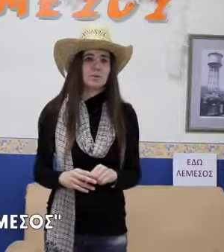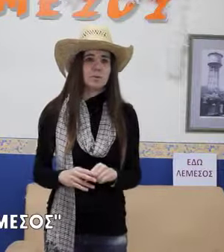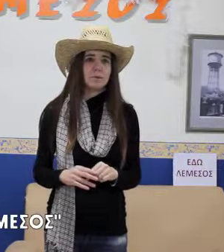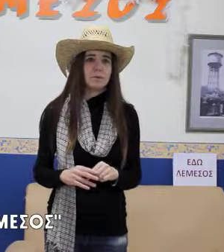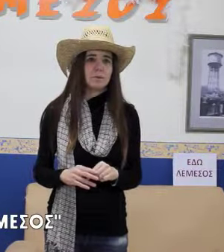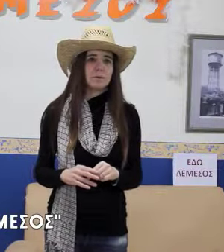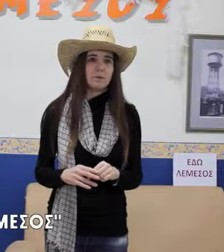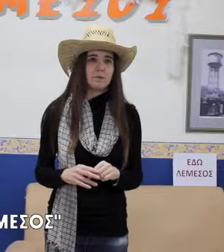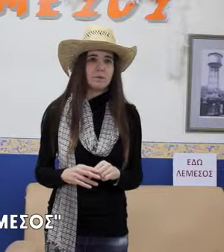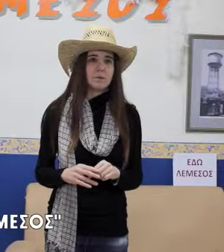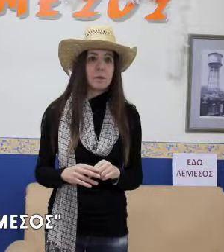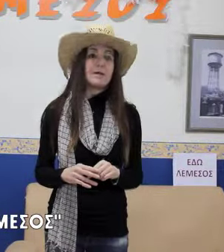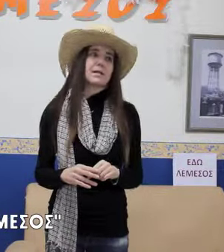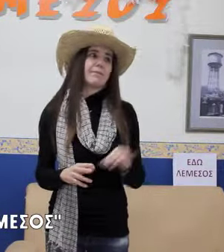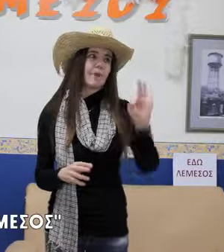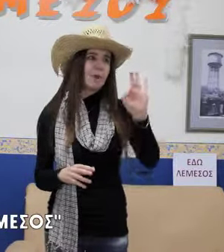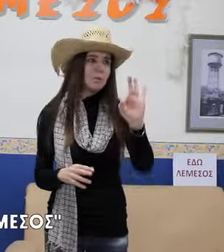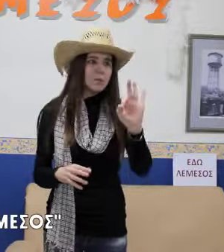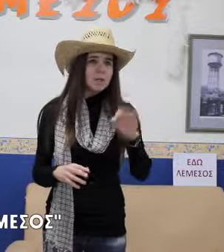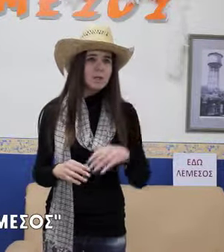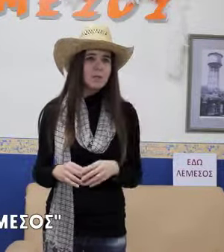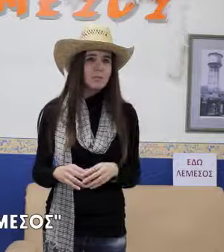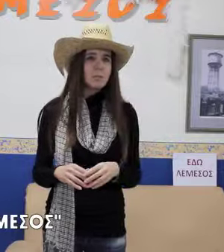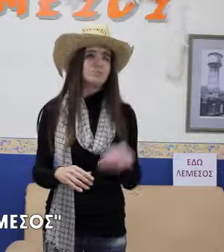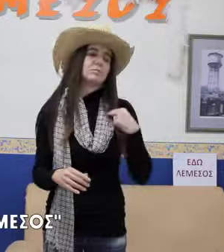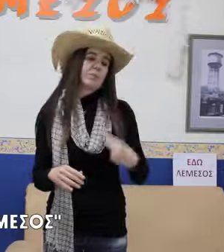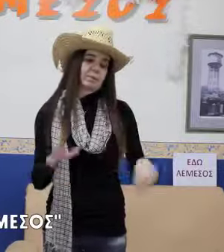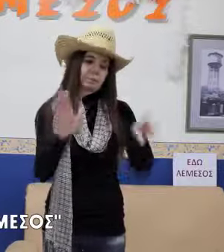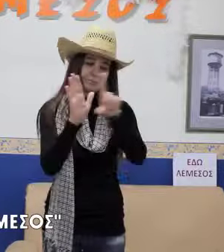Και της φιλαρμονικής του Δήμου Λεμεσού.